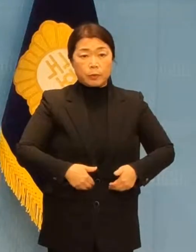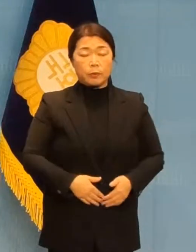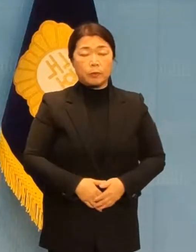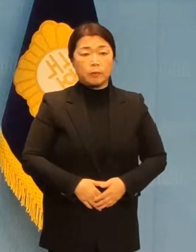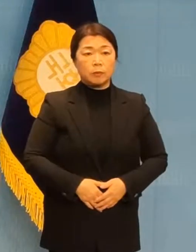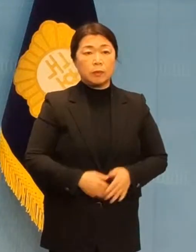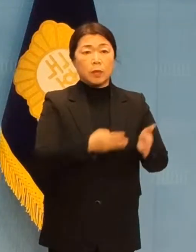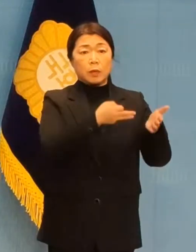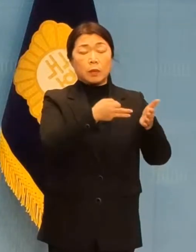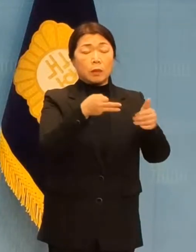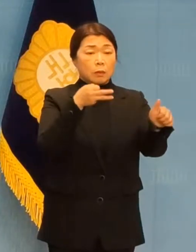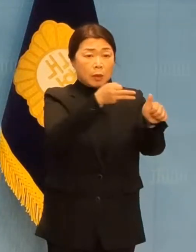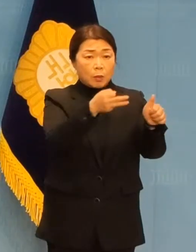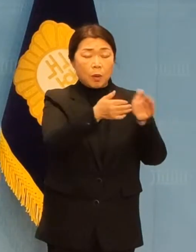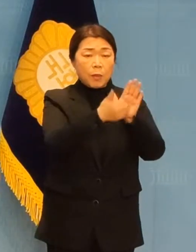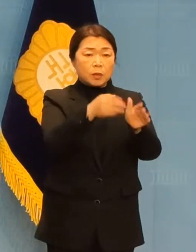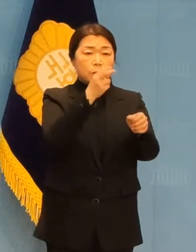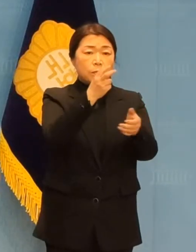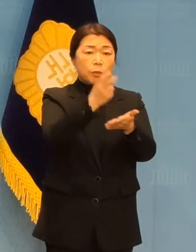제12조에는